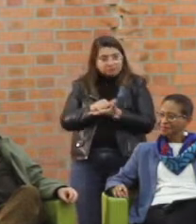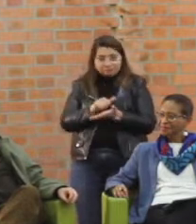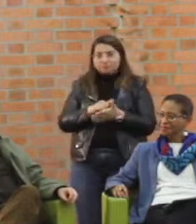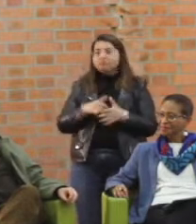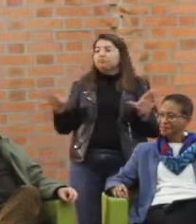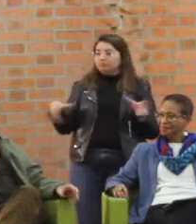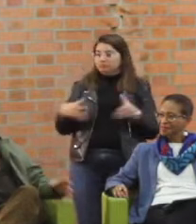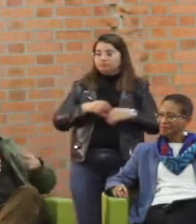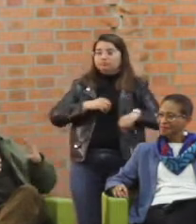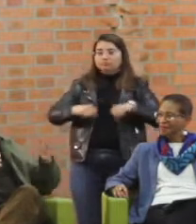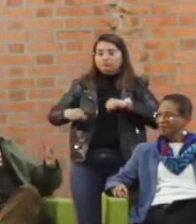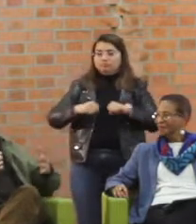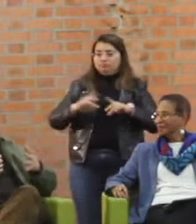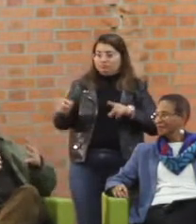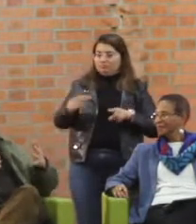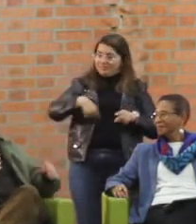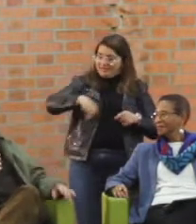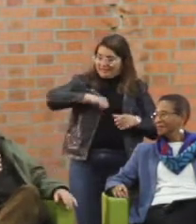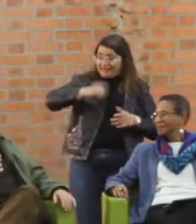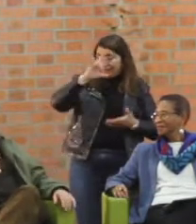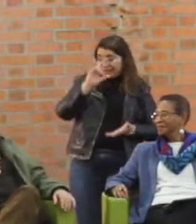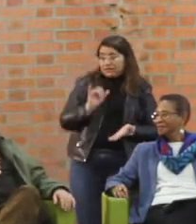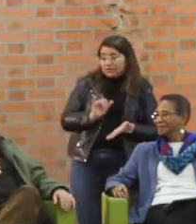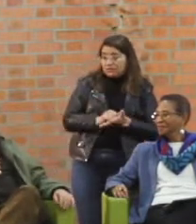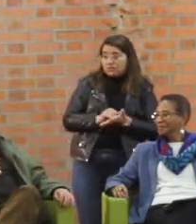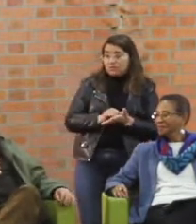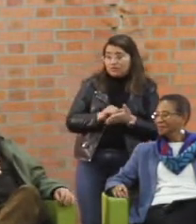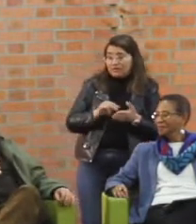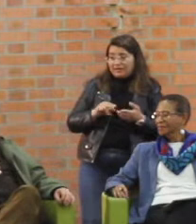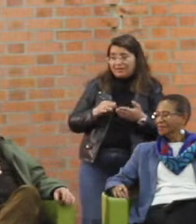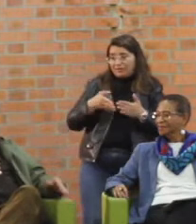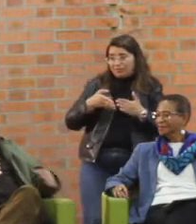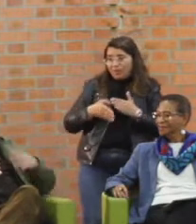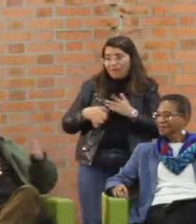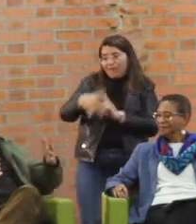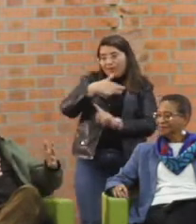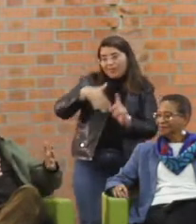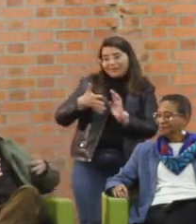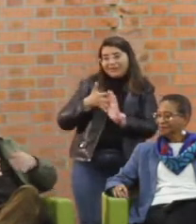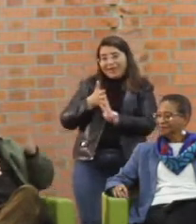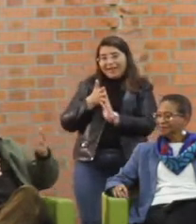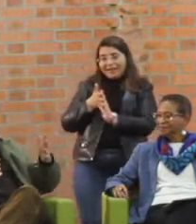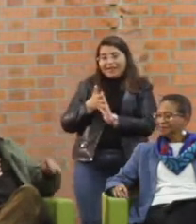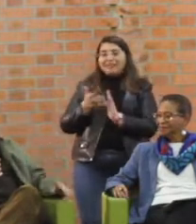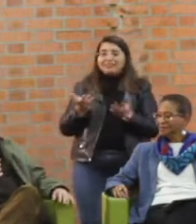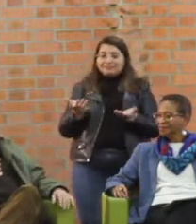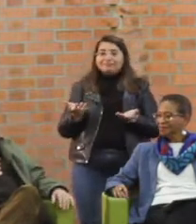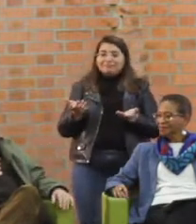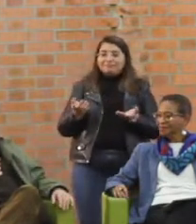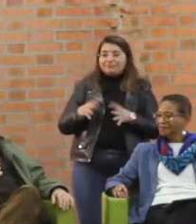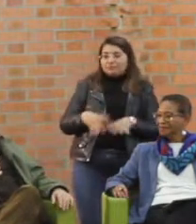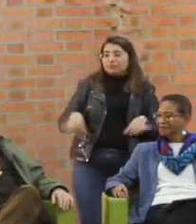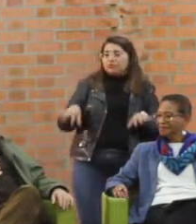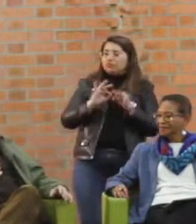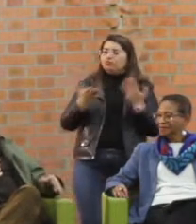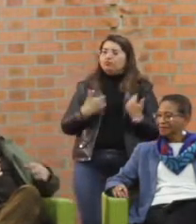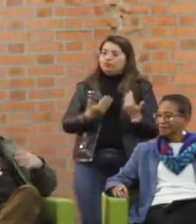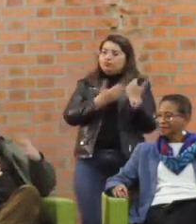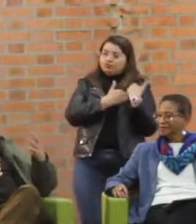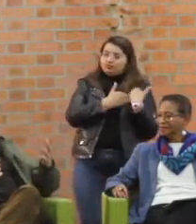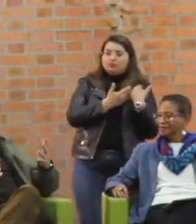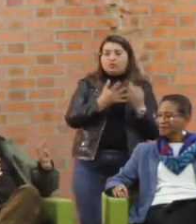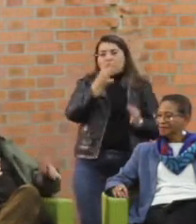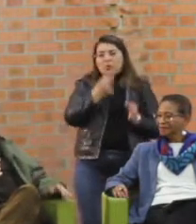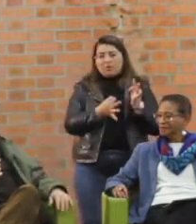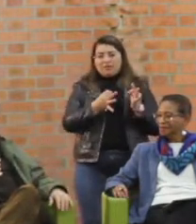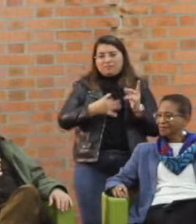reivindicar ese derecho entonces creo que tiene esa doble dimensión en el campo de las ciencias sociales en el campo jurídico